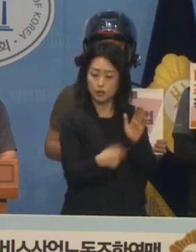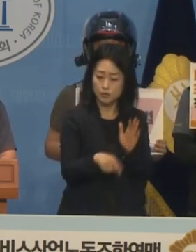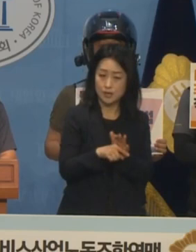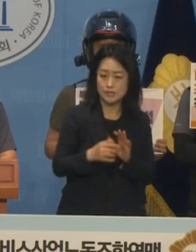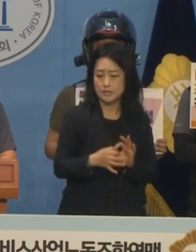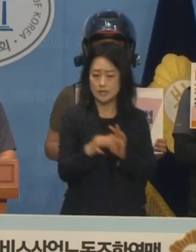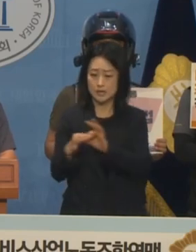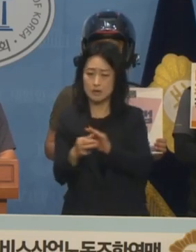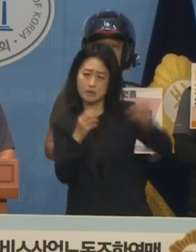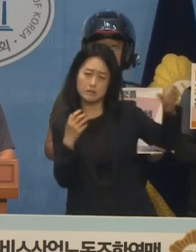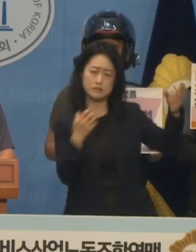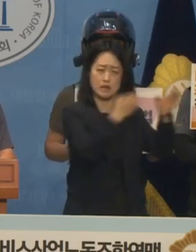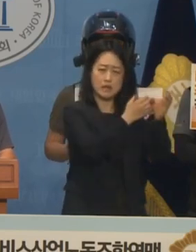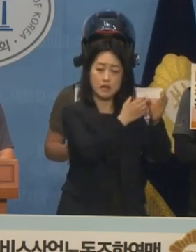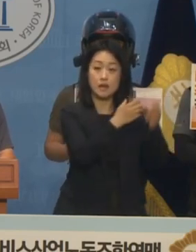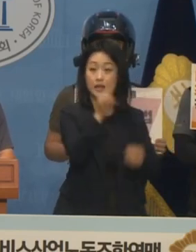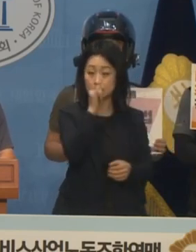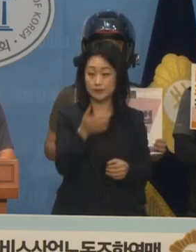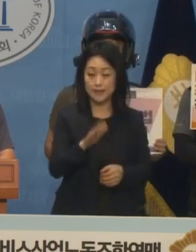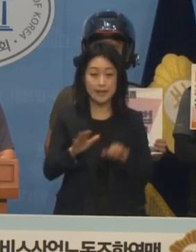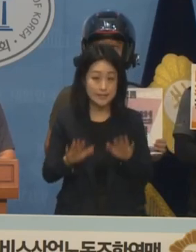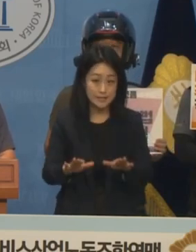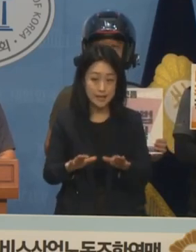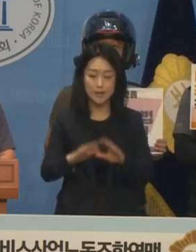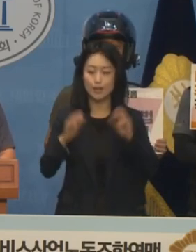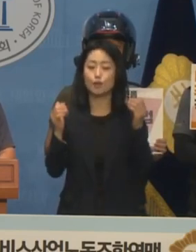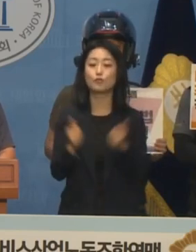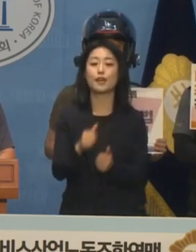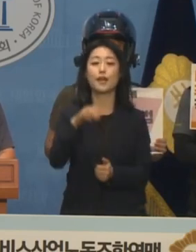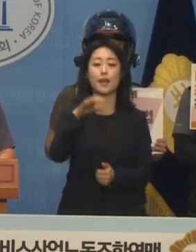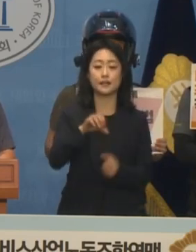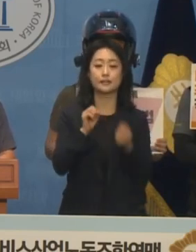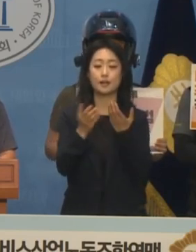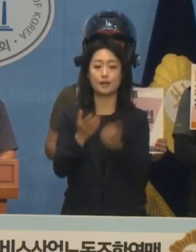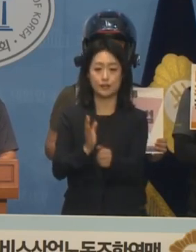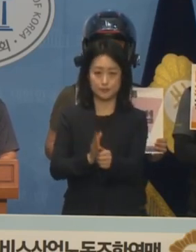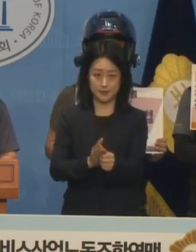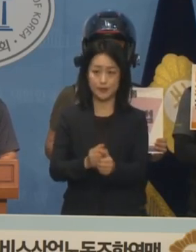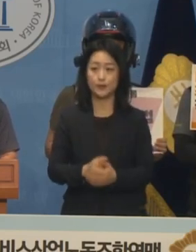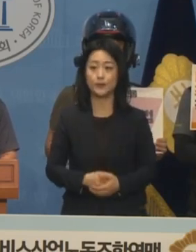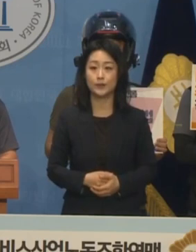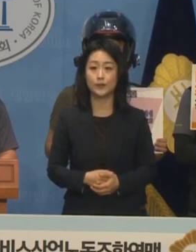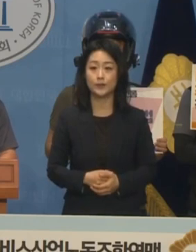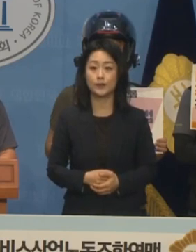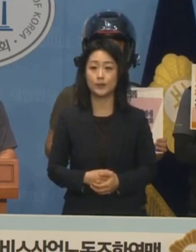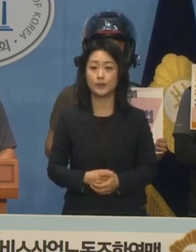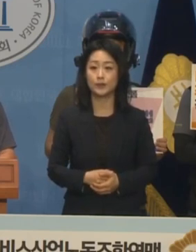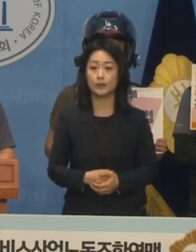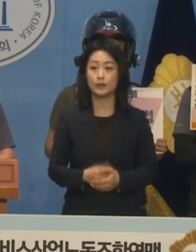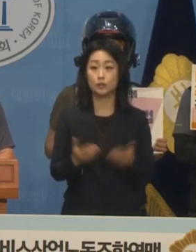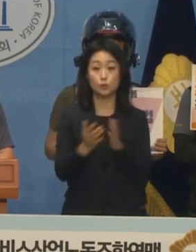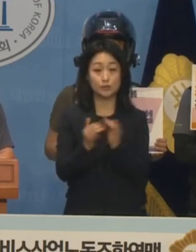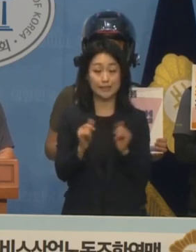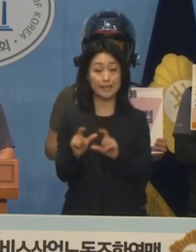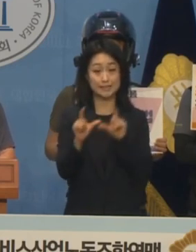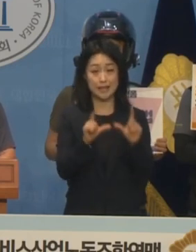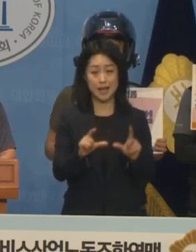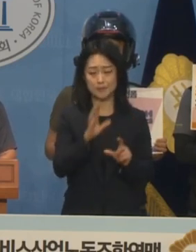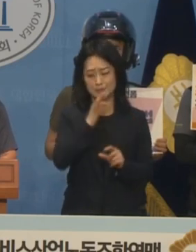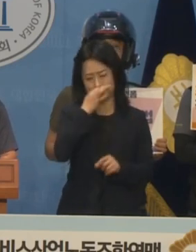무슨 소용인지 묻지 않을 수 없습니다. 특수고용 노동자들이 스스로 노동조합을 만들고 몇 년이 걸리는 법적 분쟁, 정부와